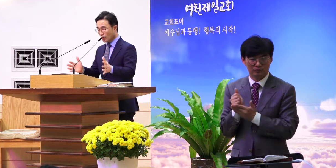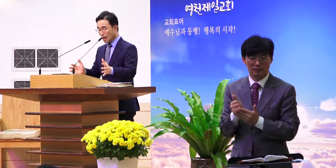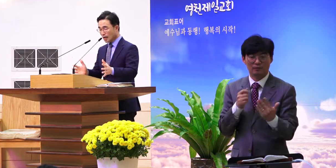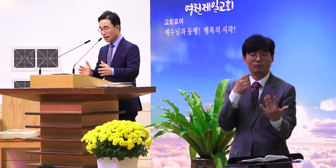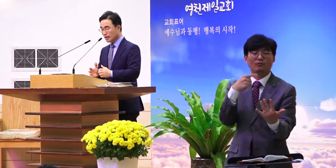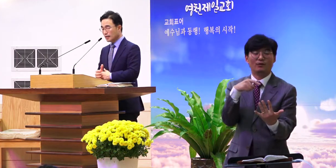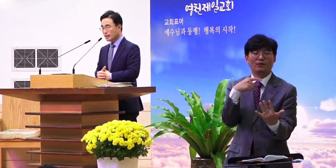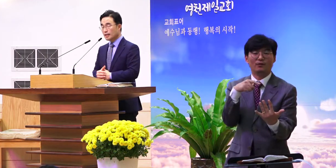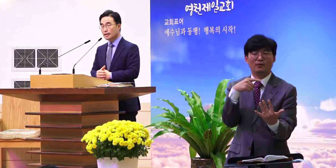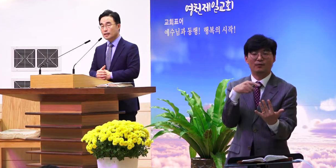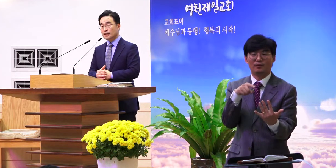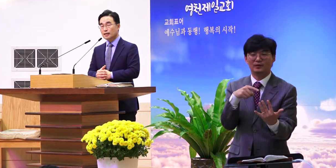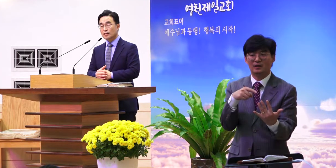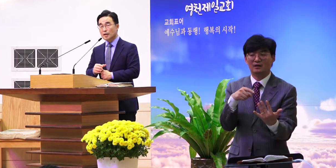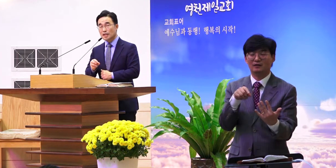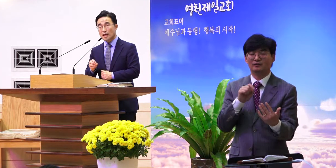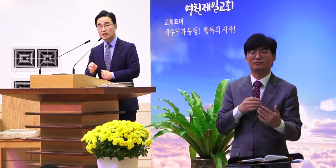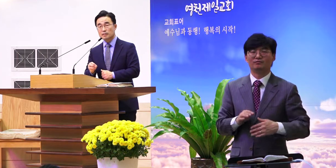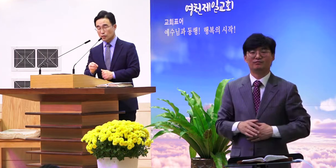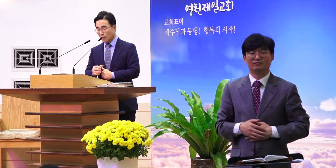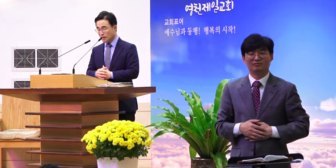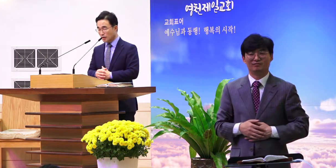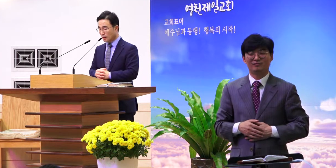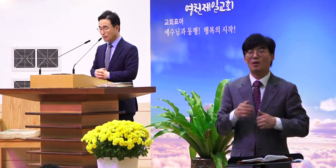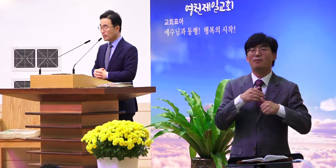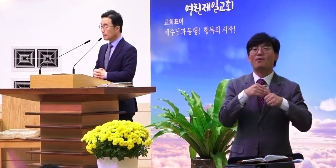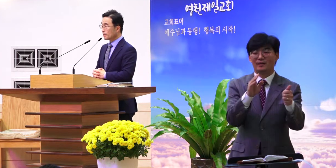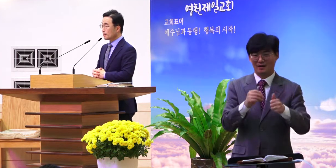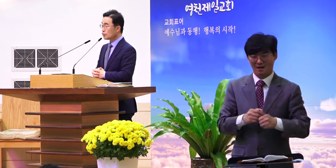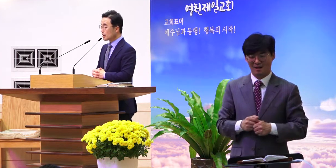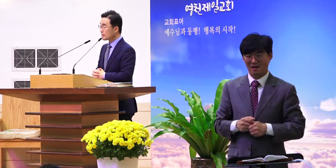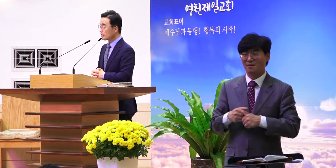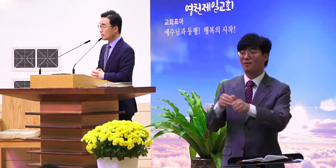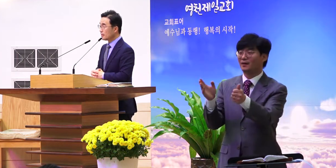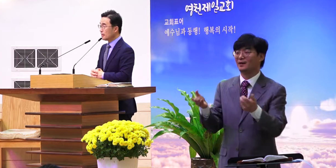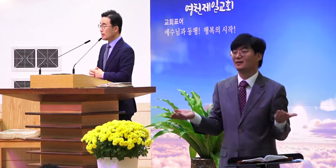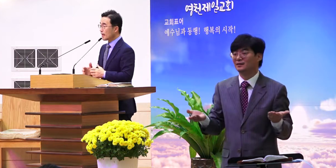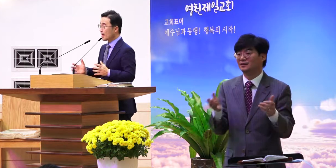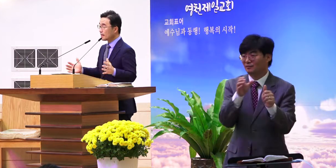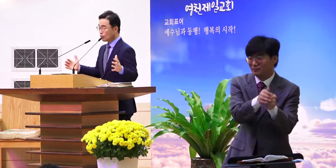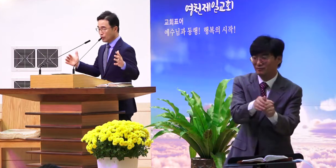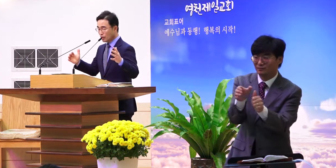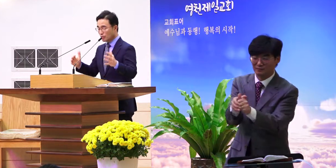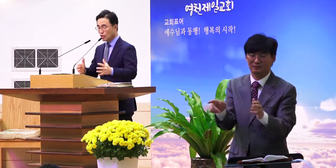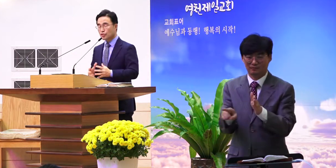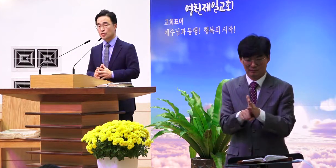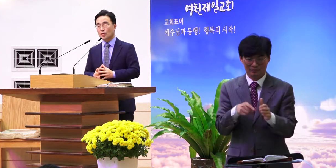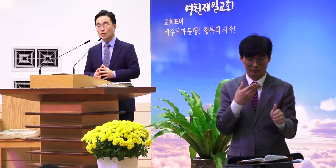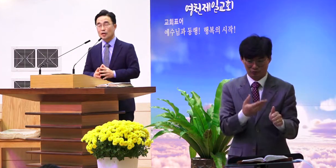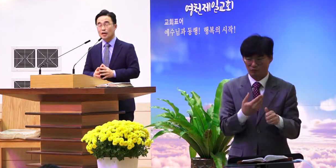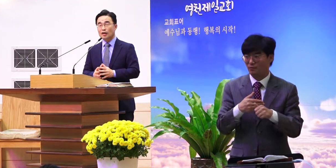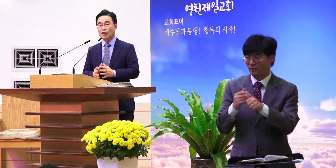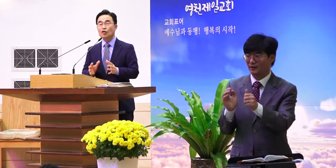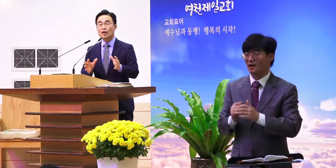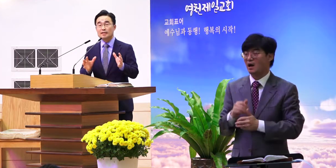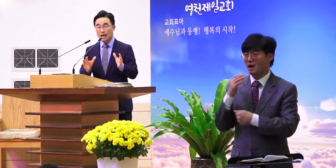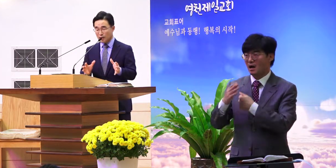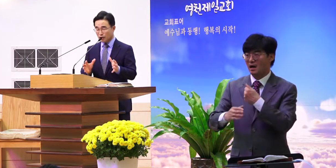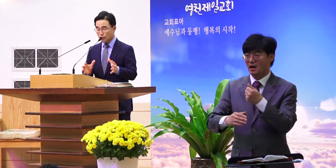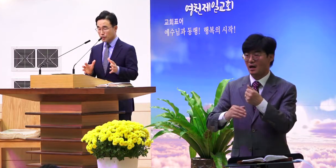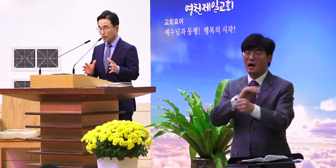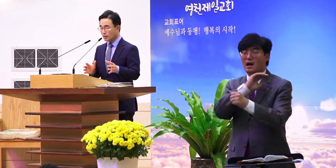너희를 보내노라. 그렇지만 이 말씀을 통해서 주님께서는 이들에게 하늘의 권능을 부어주시고